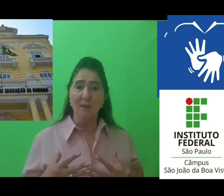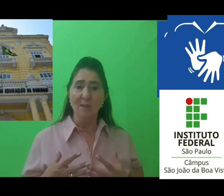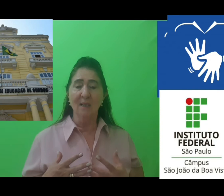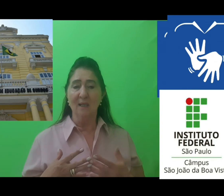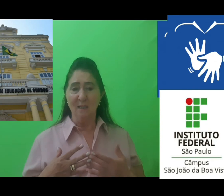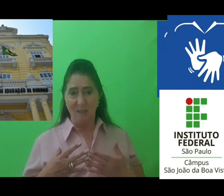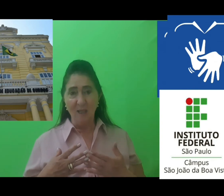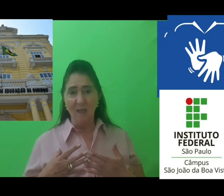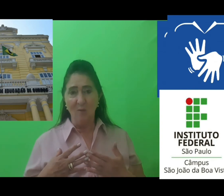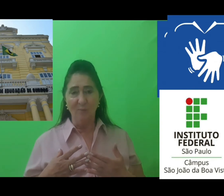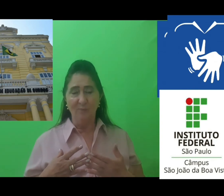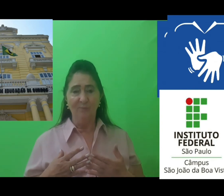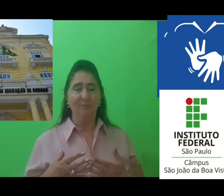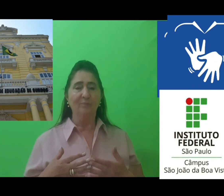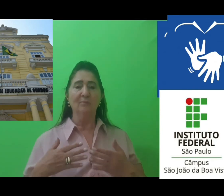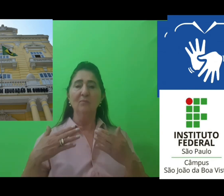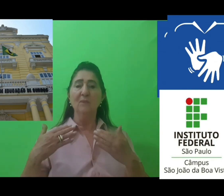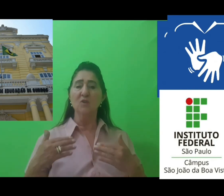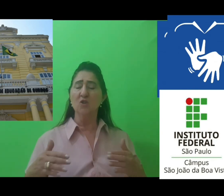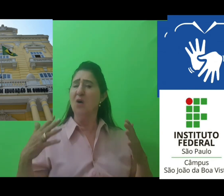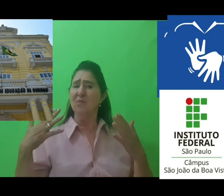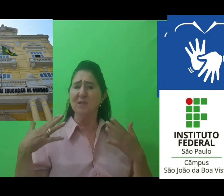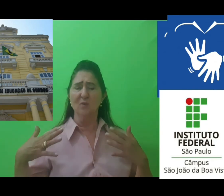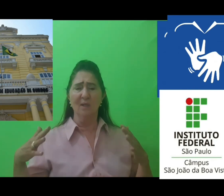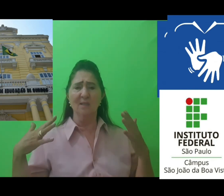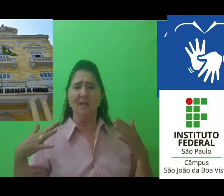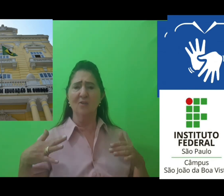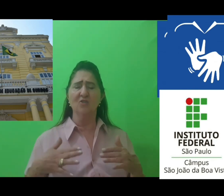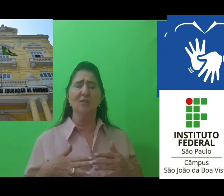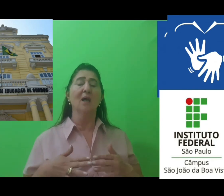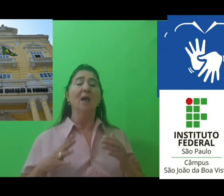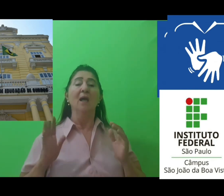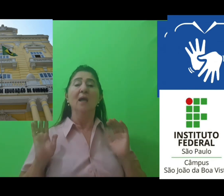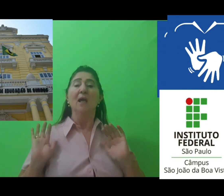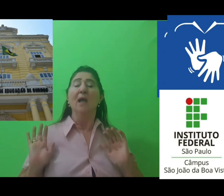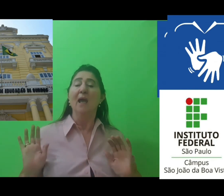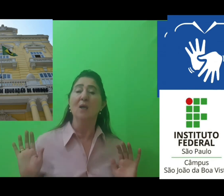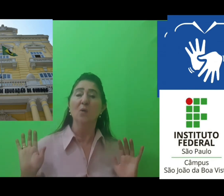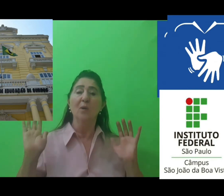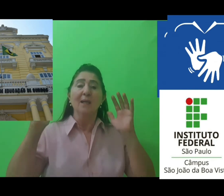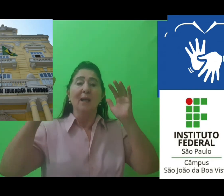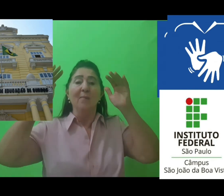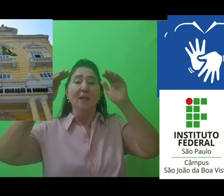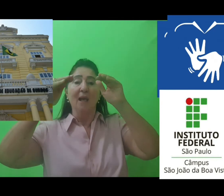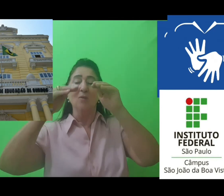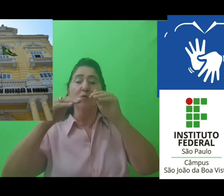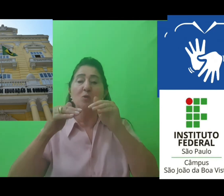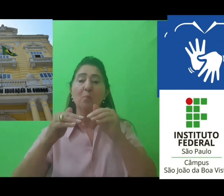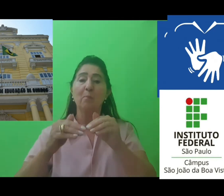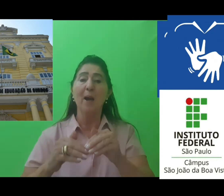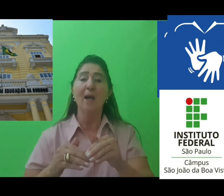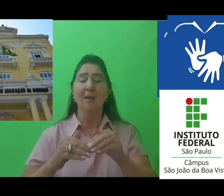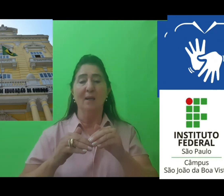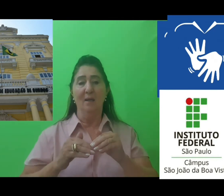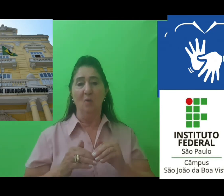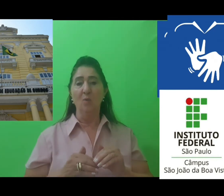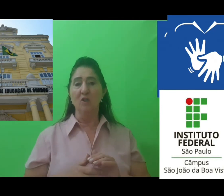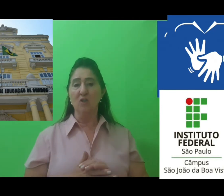que nasciam, jovens, adolescentes, eram encaminhados para o